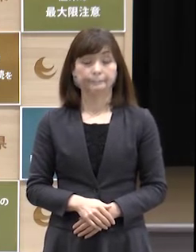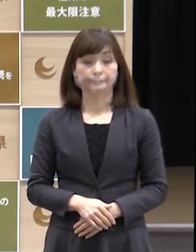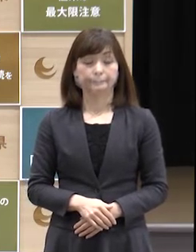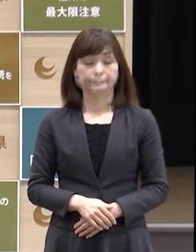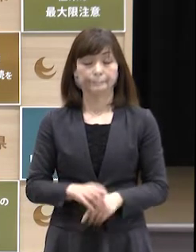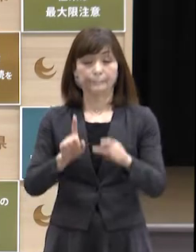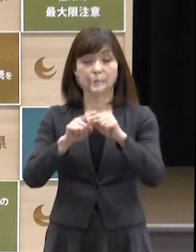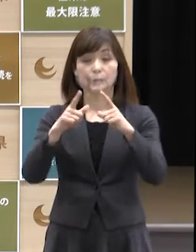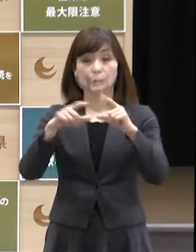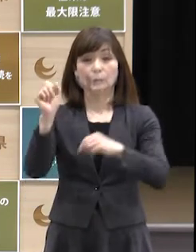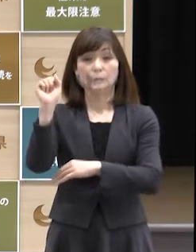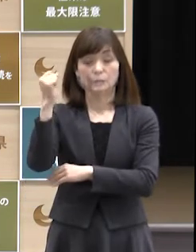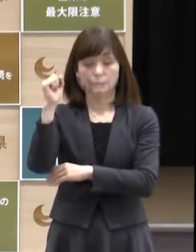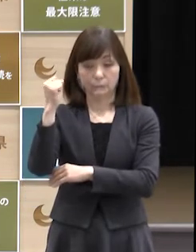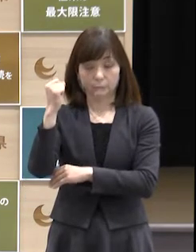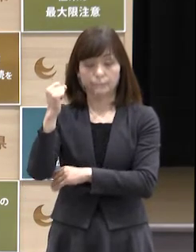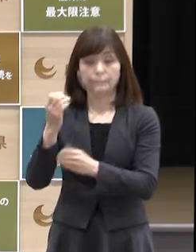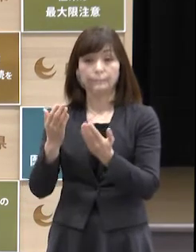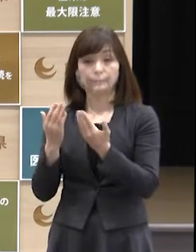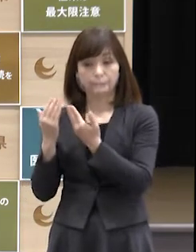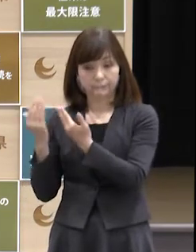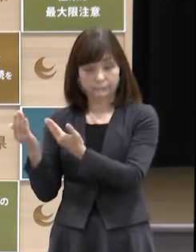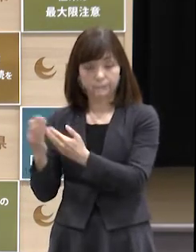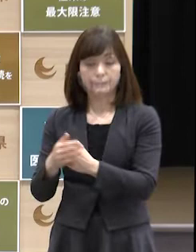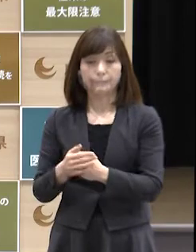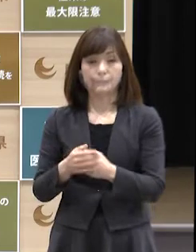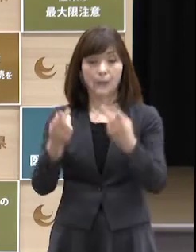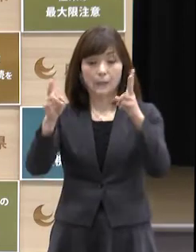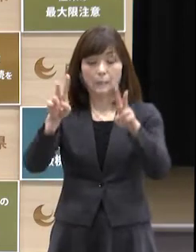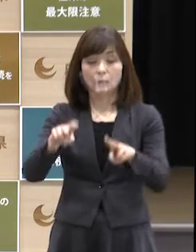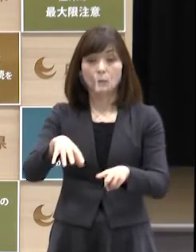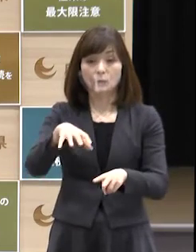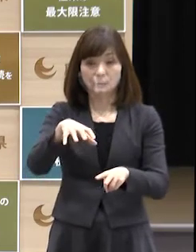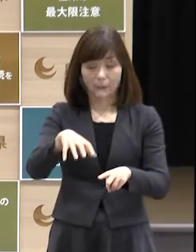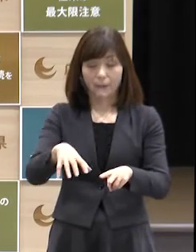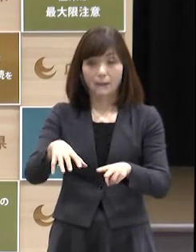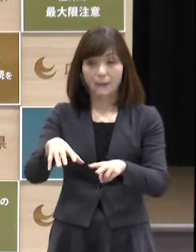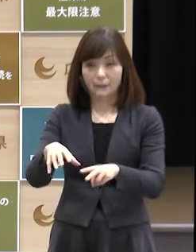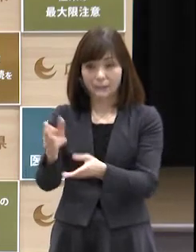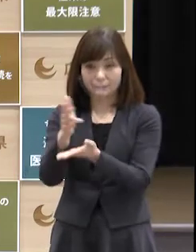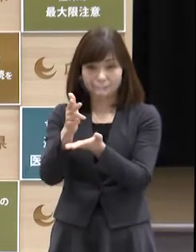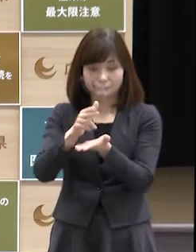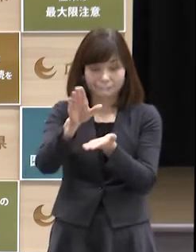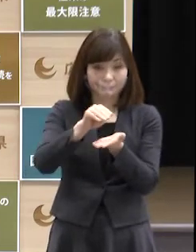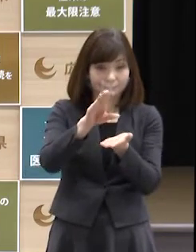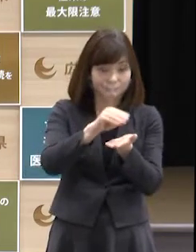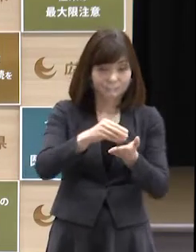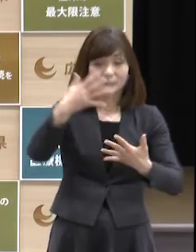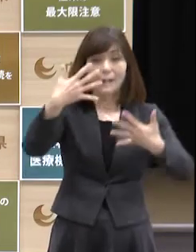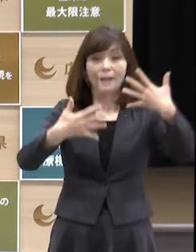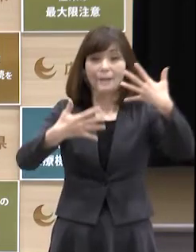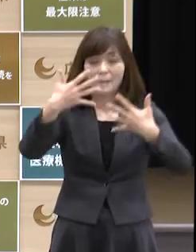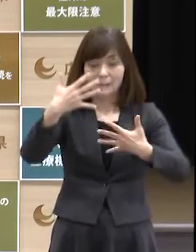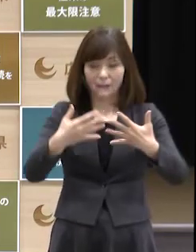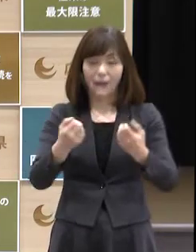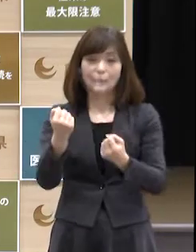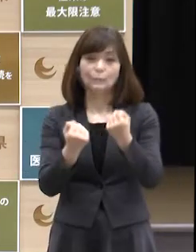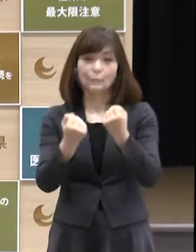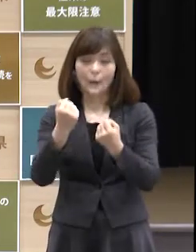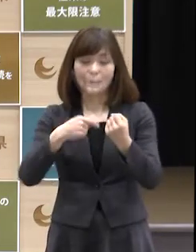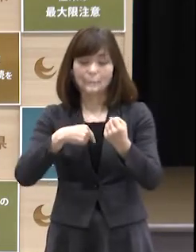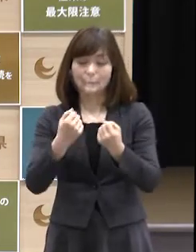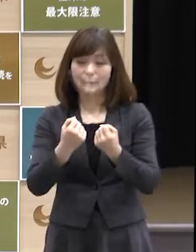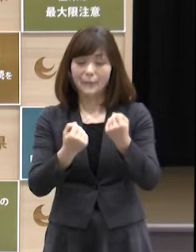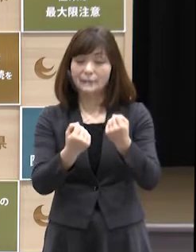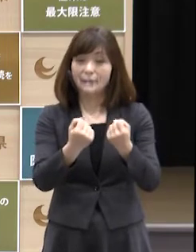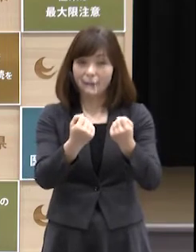中国新聞の長久です。広島で撮影された映画ドライブマイカーがアカデミー賞の国際